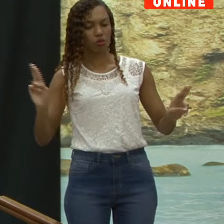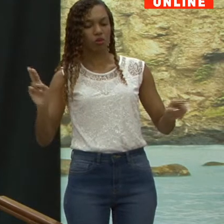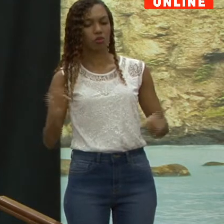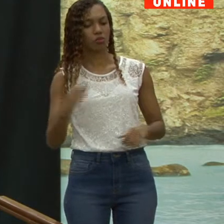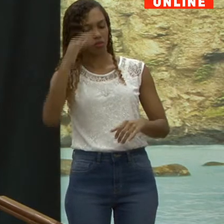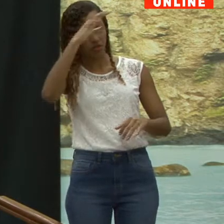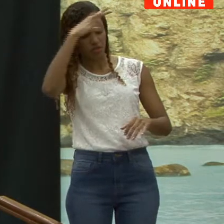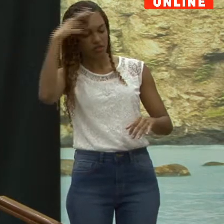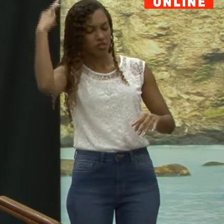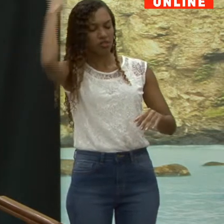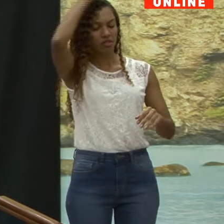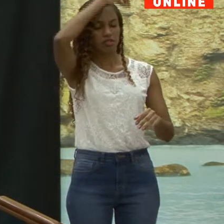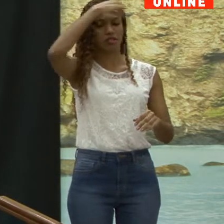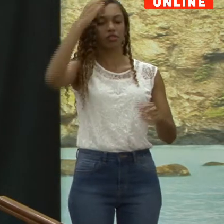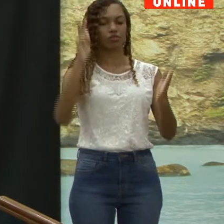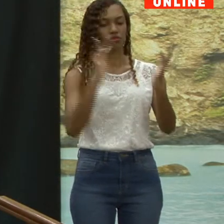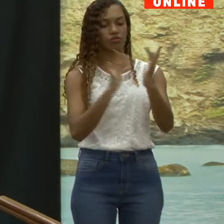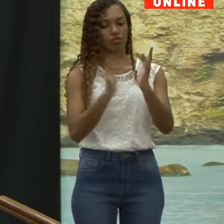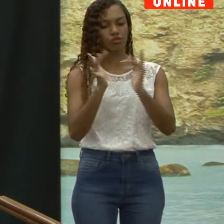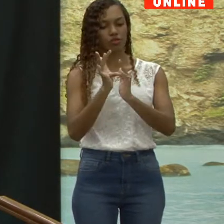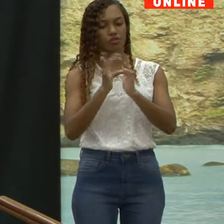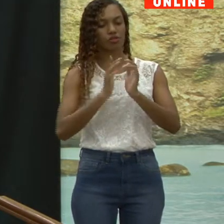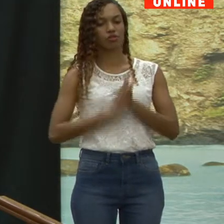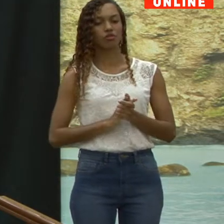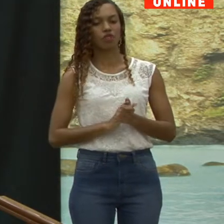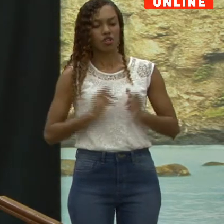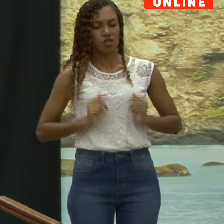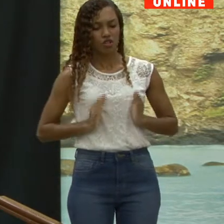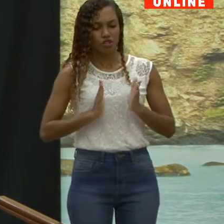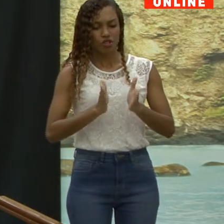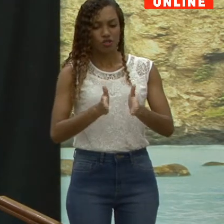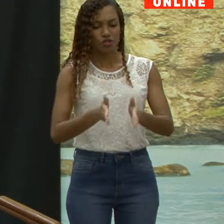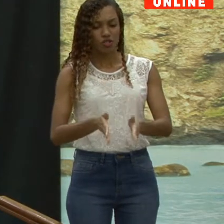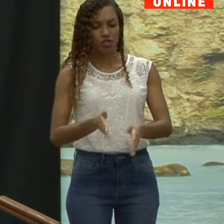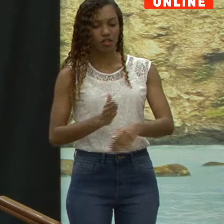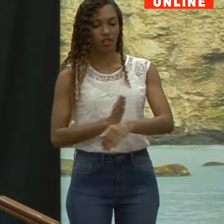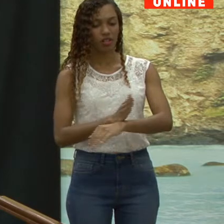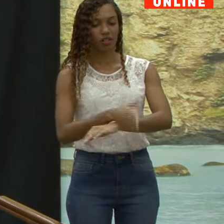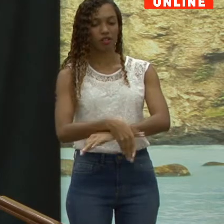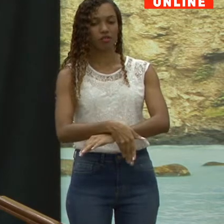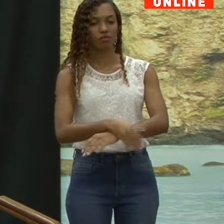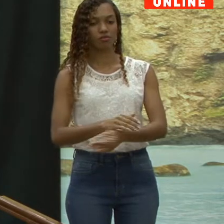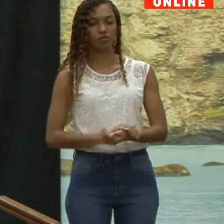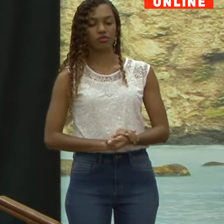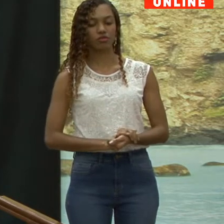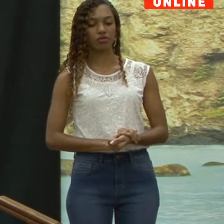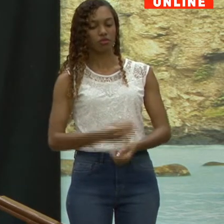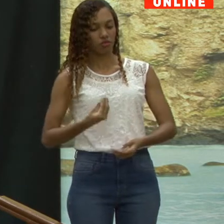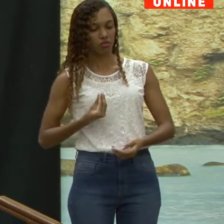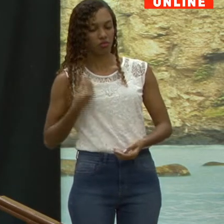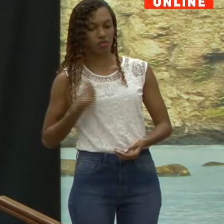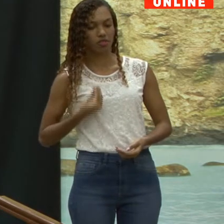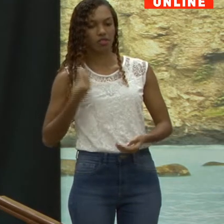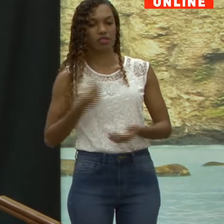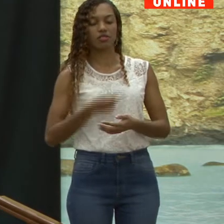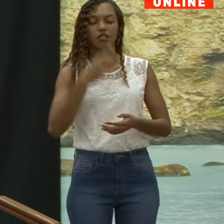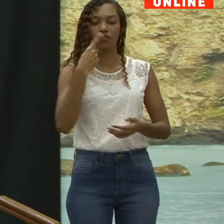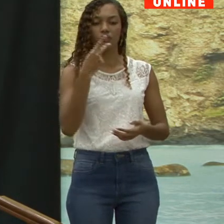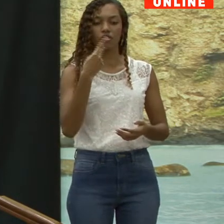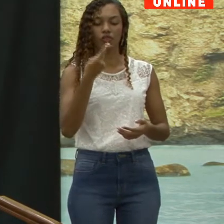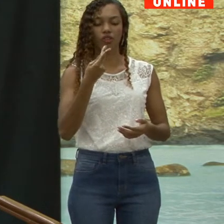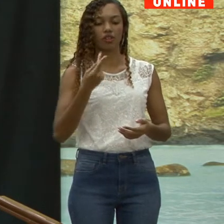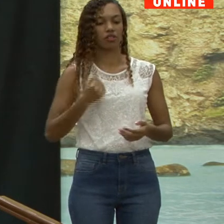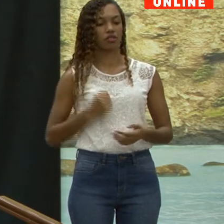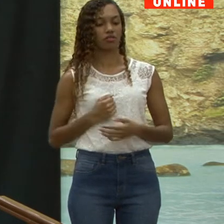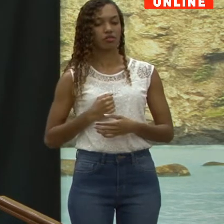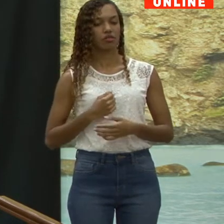de Jesus, chegamos-nos em Tua santa, bendita e augusta presença. Fale, Senhor, aos